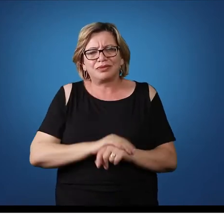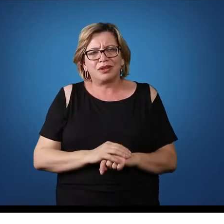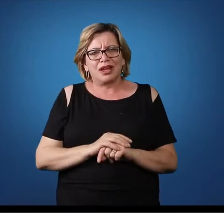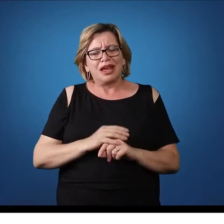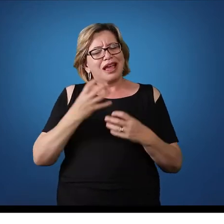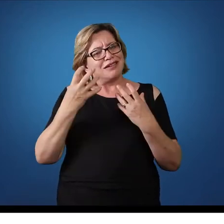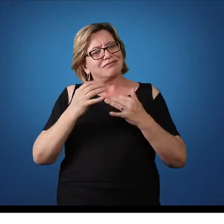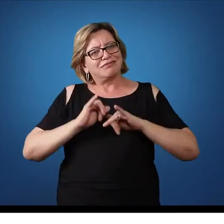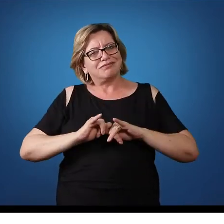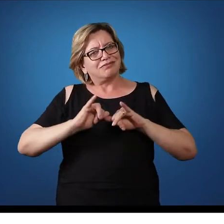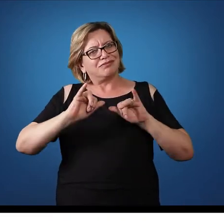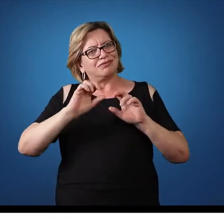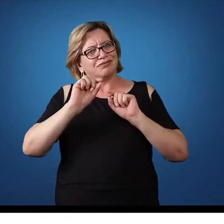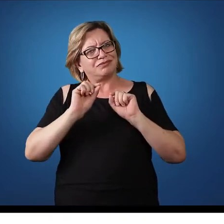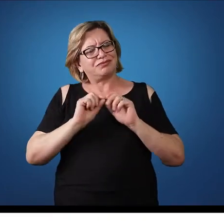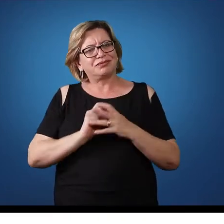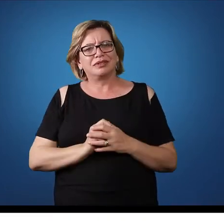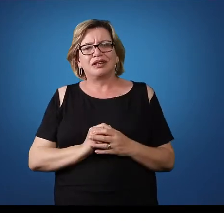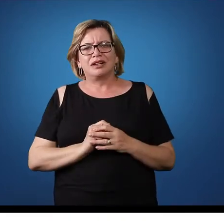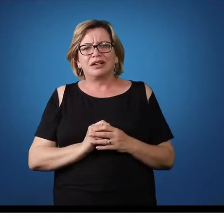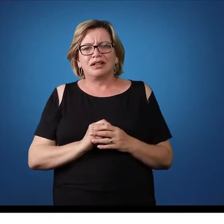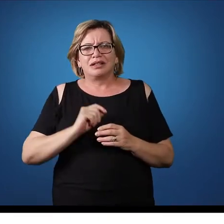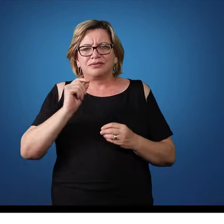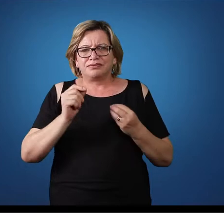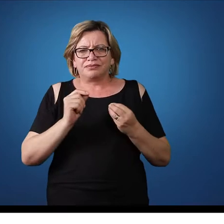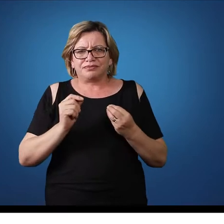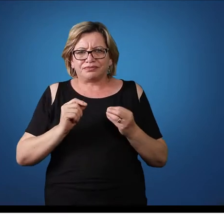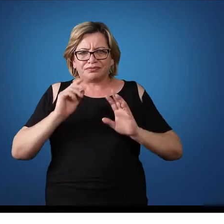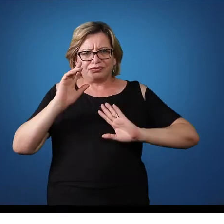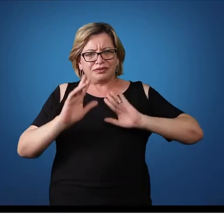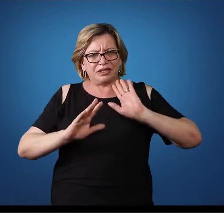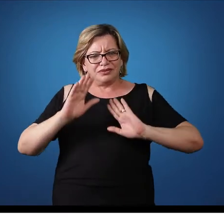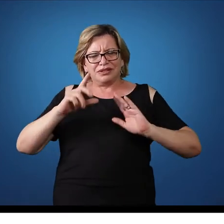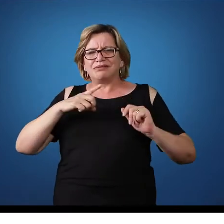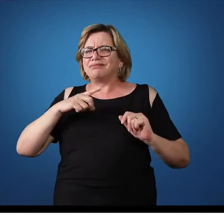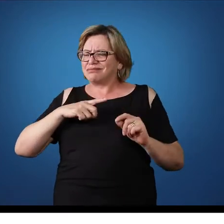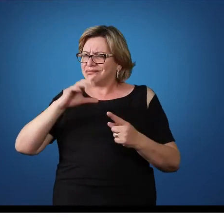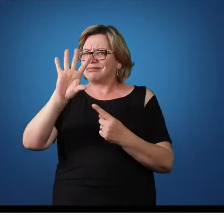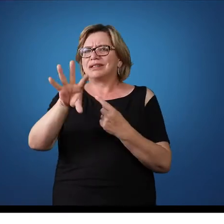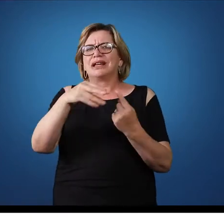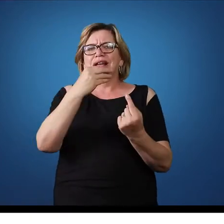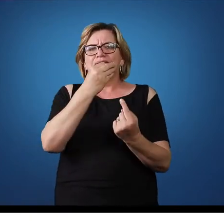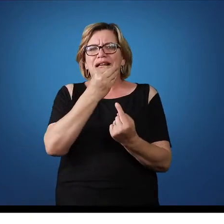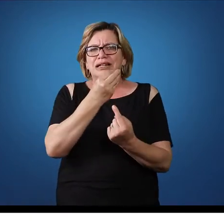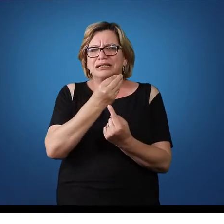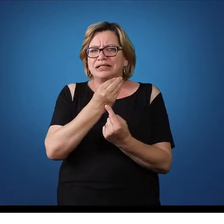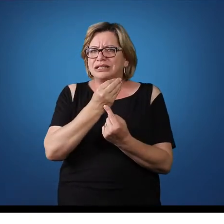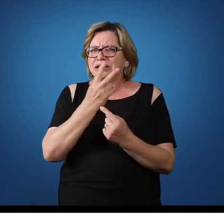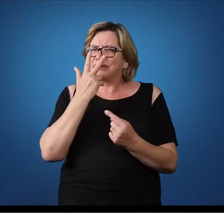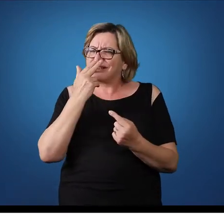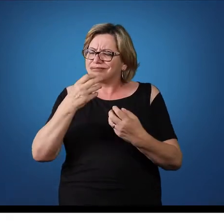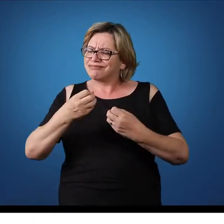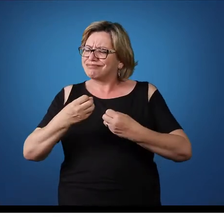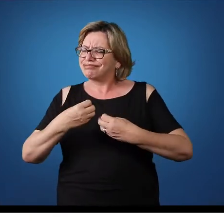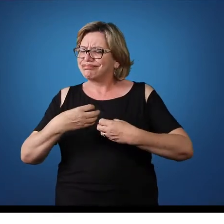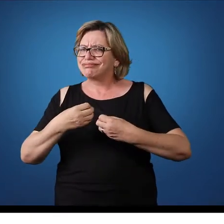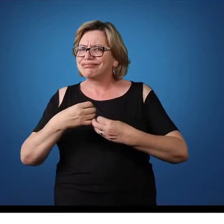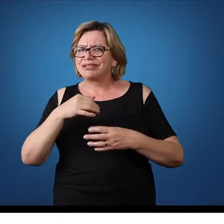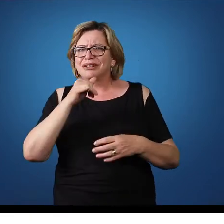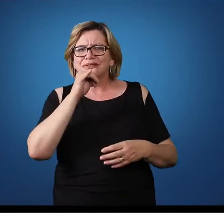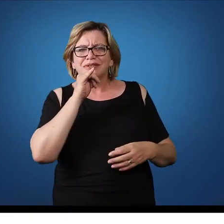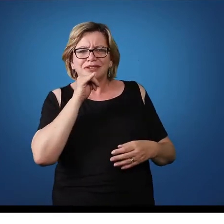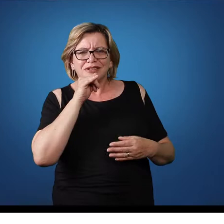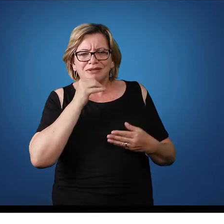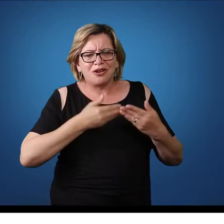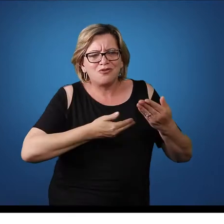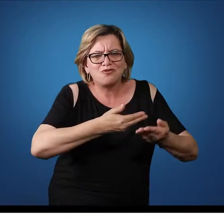dizer é o seguinte: há claramente certas obras de arte que nos ensinam alguma coisa, por exemplo, a